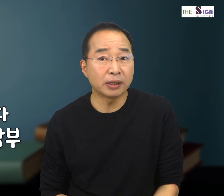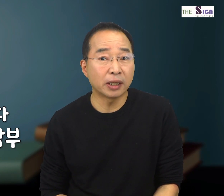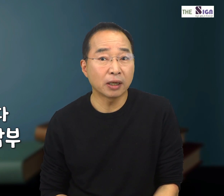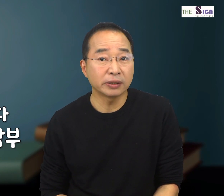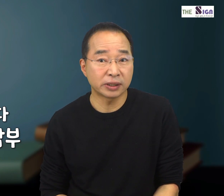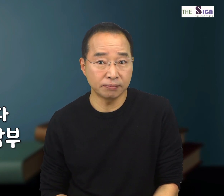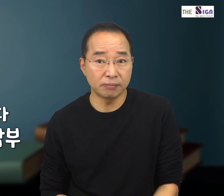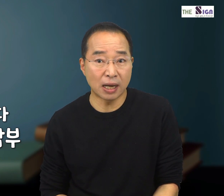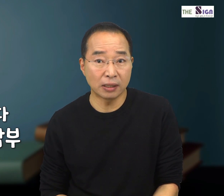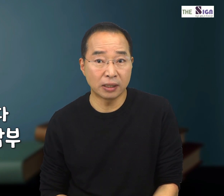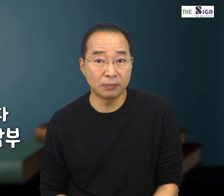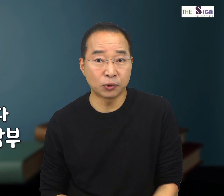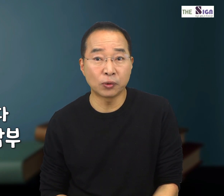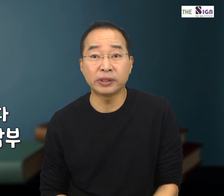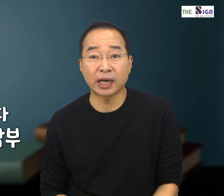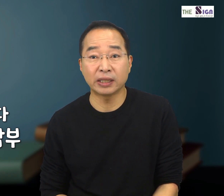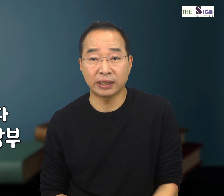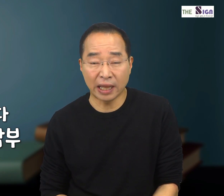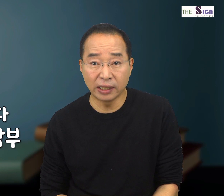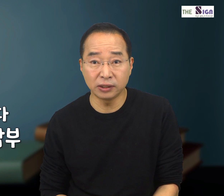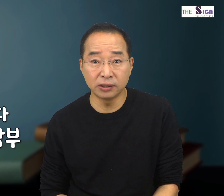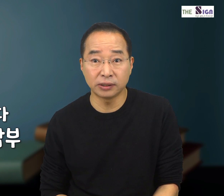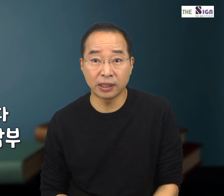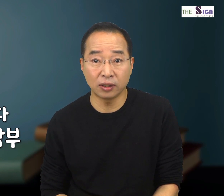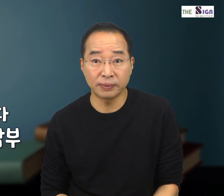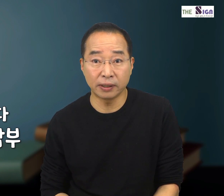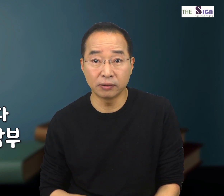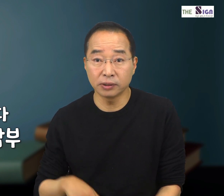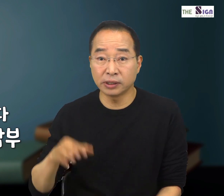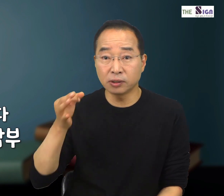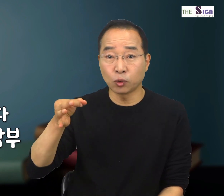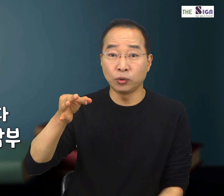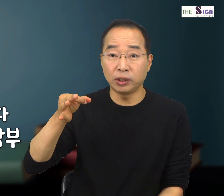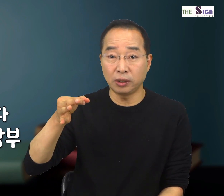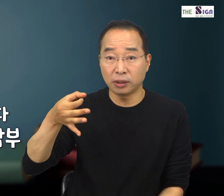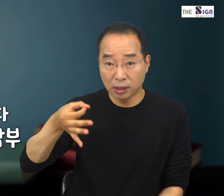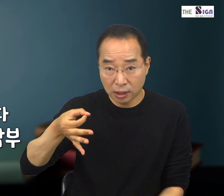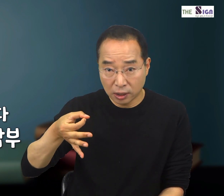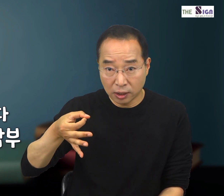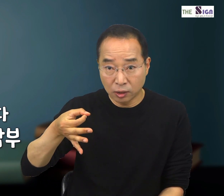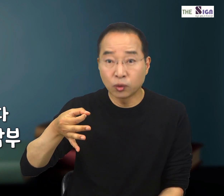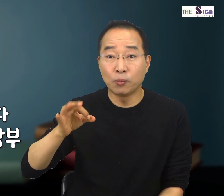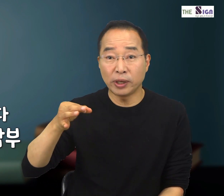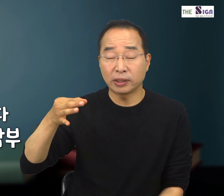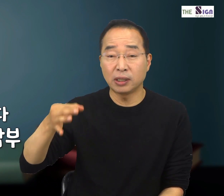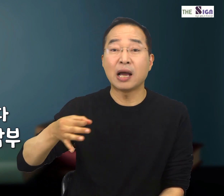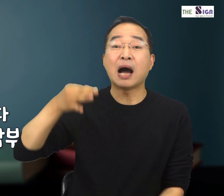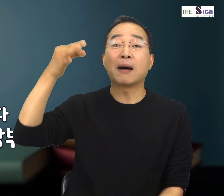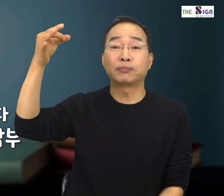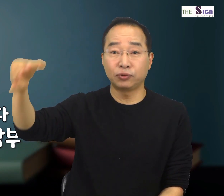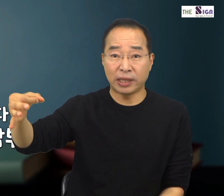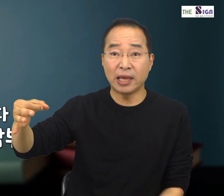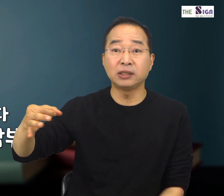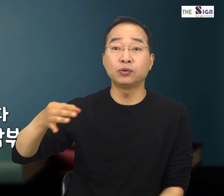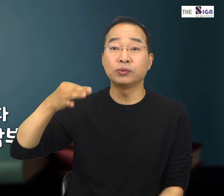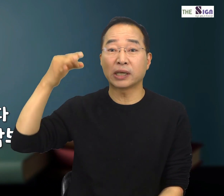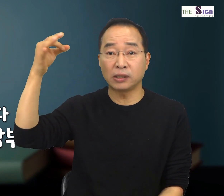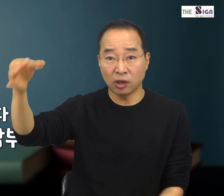아니라 쓴 만큼 돈을 내가 내는 개념이에요. 그래서 돈 모양을 앞으로 내는 동작을 여러